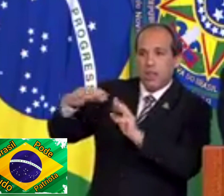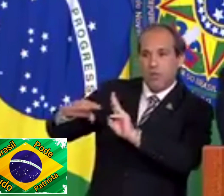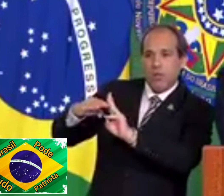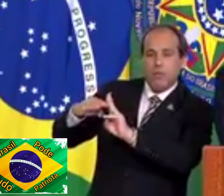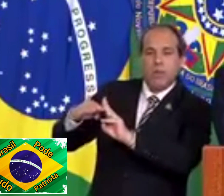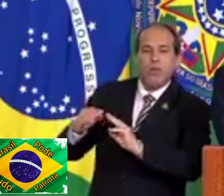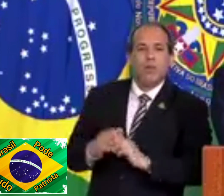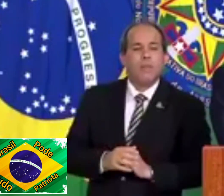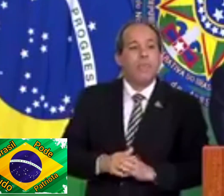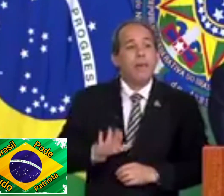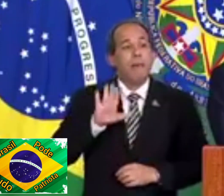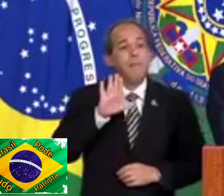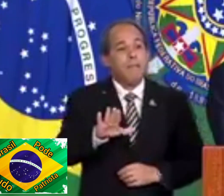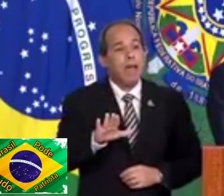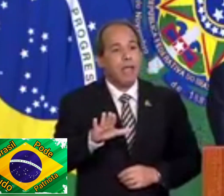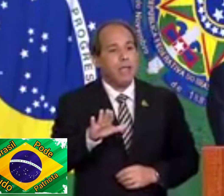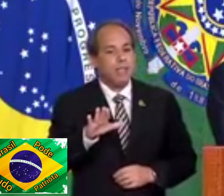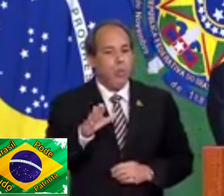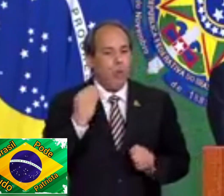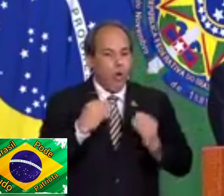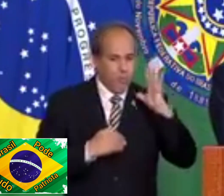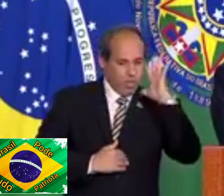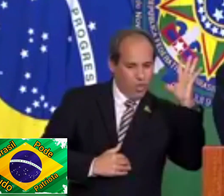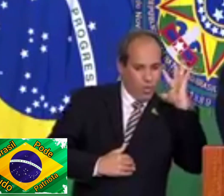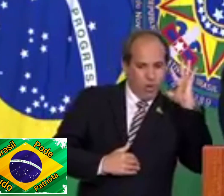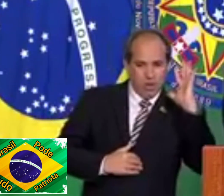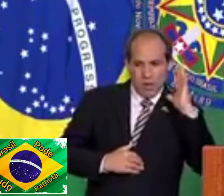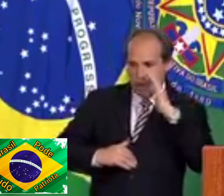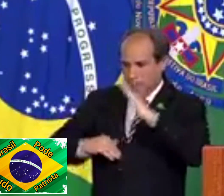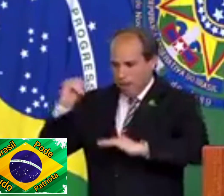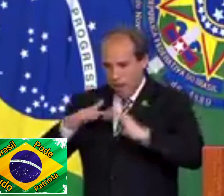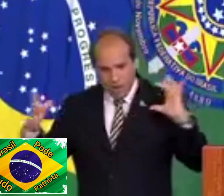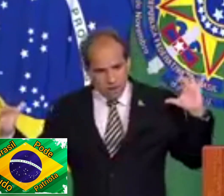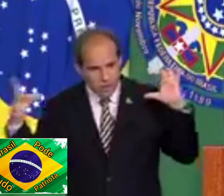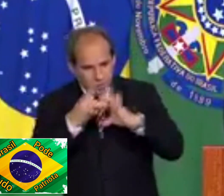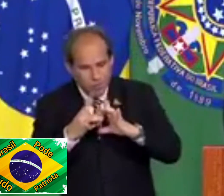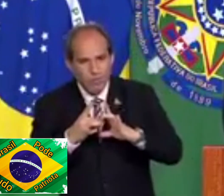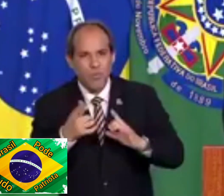Mas, entre a teoria e a prática, há uma distância muito grande.